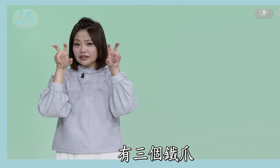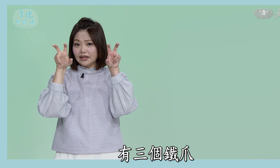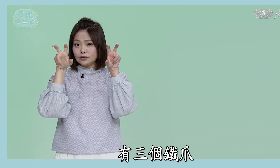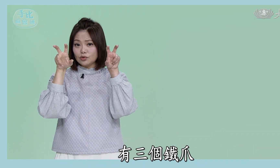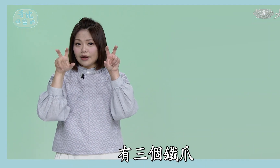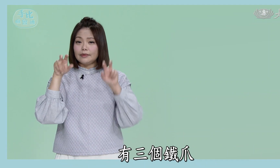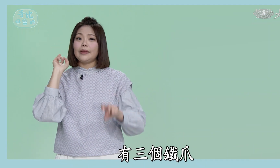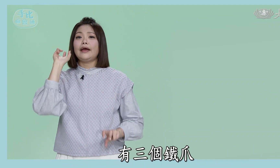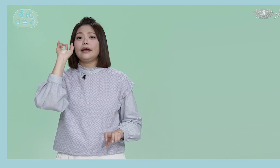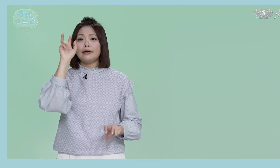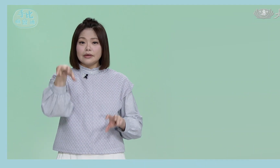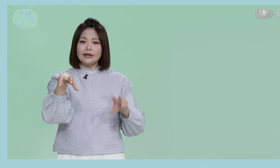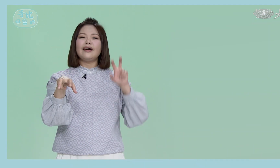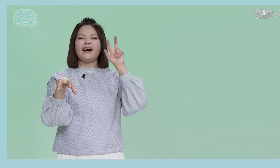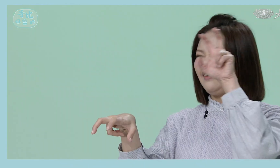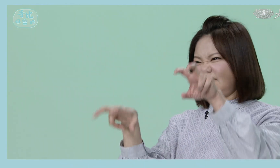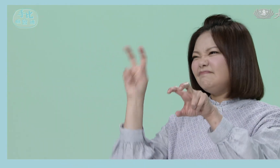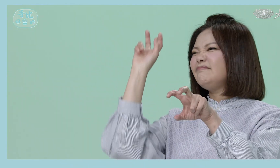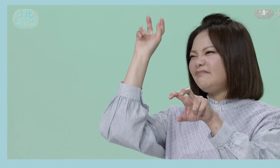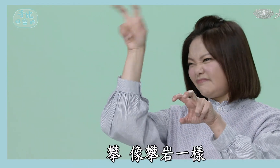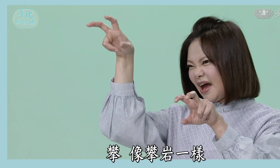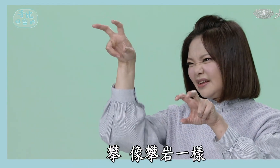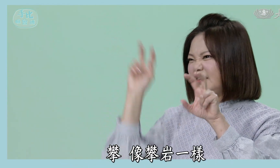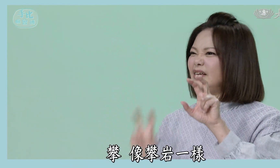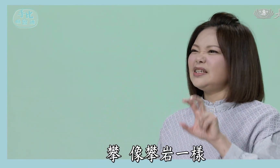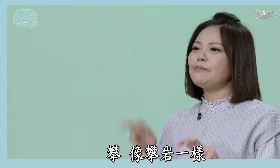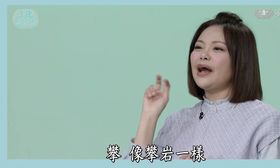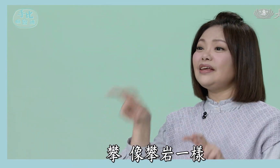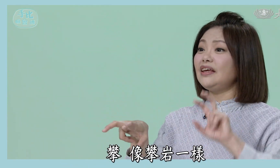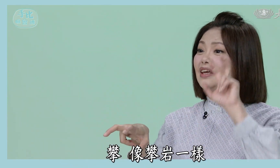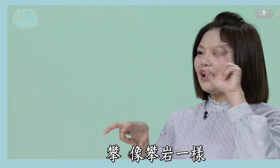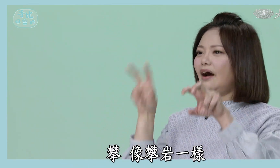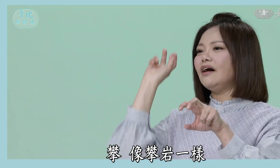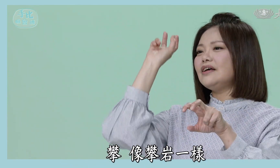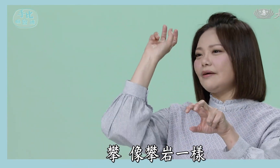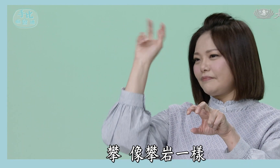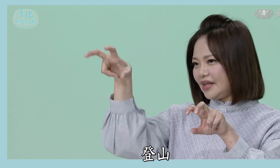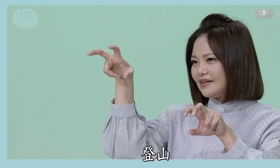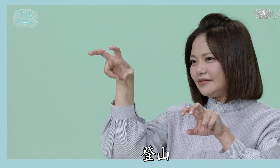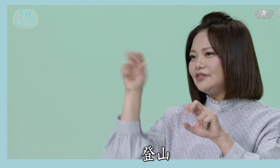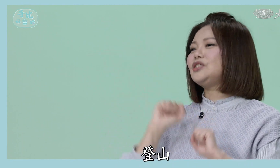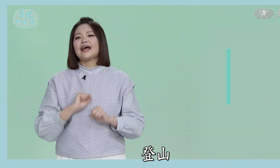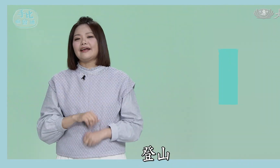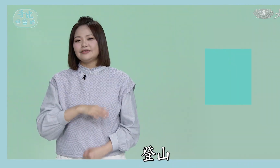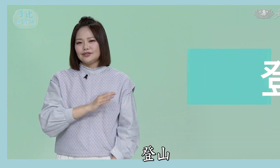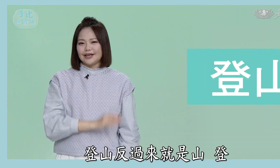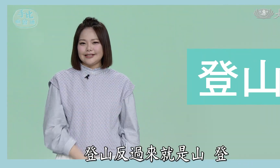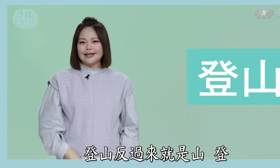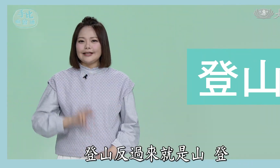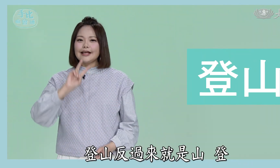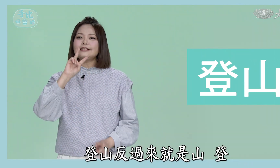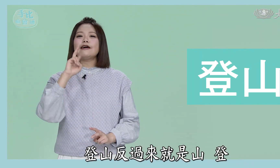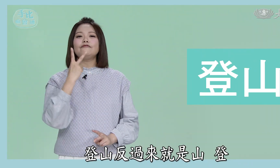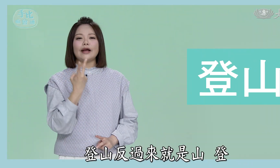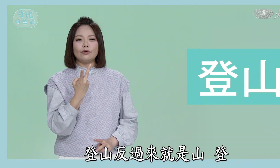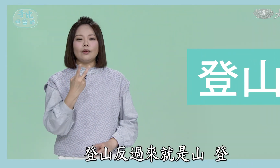铁爪，对不对？攀，像攀岩一样，好，登山，所以登山反过来